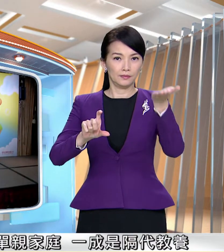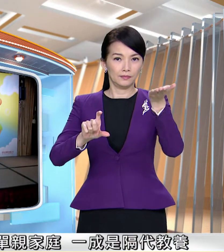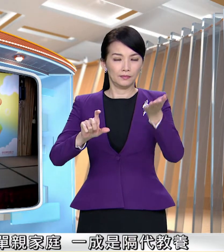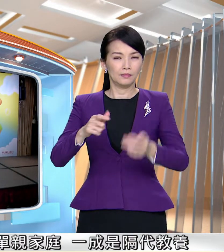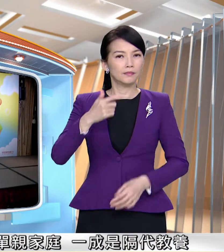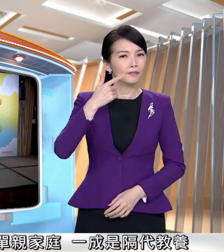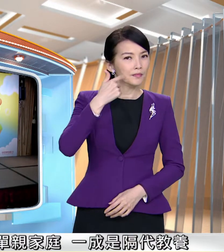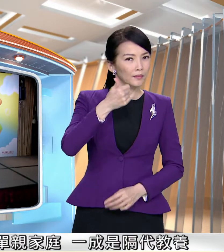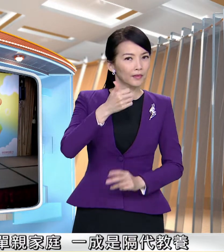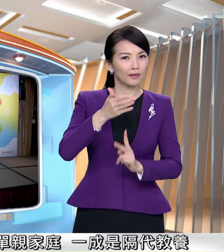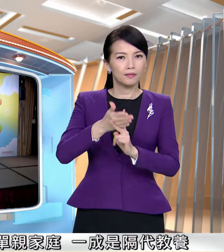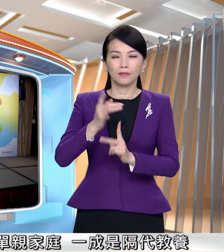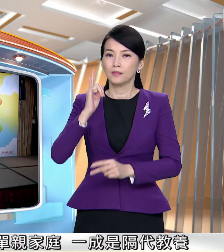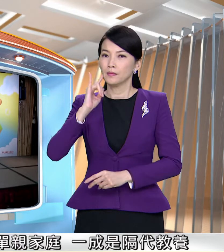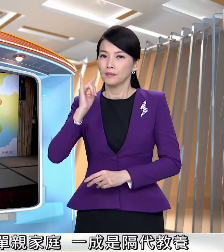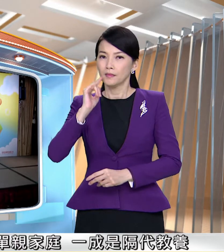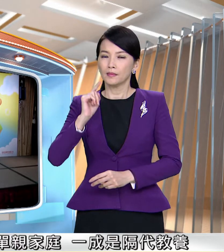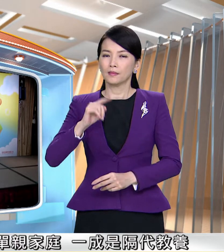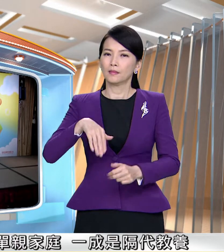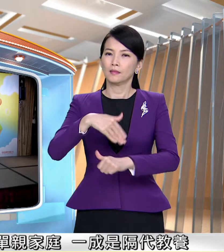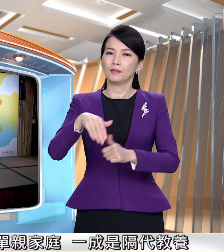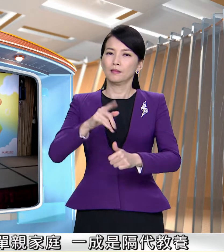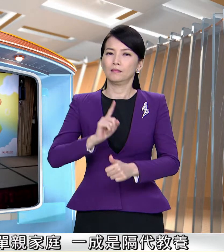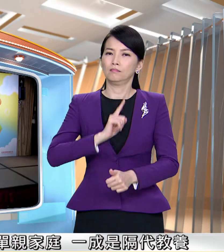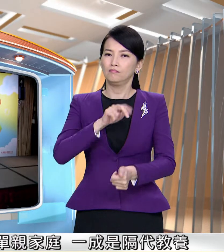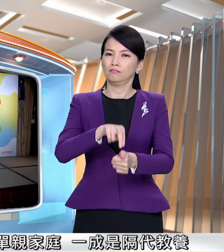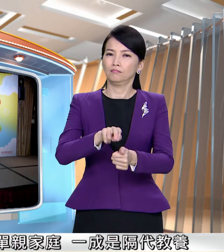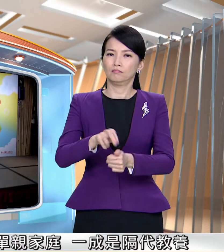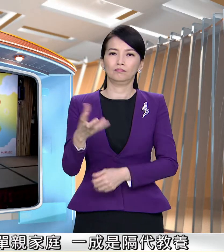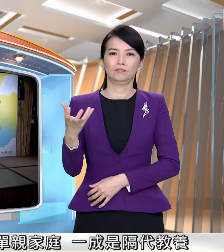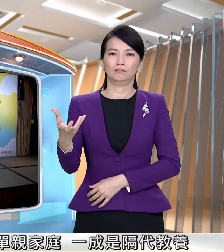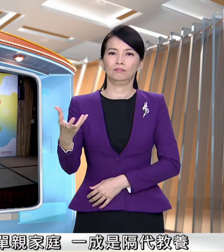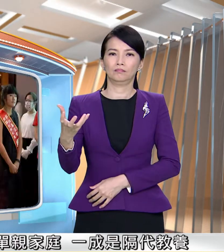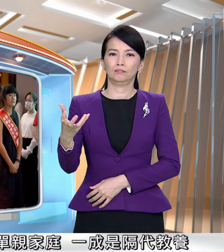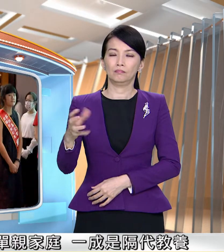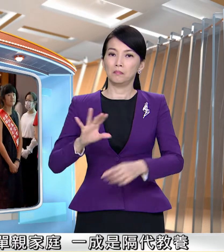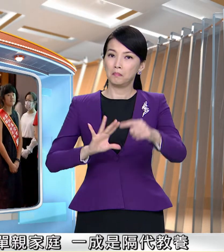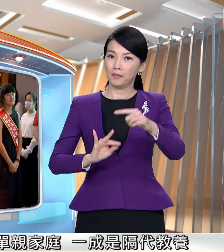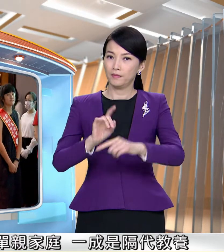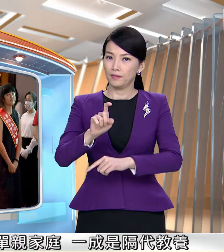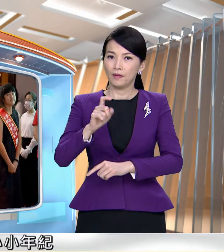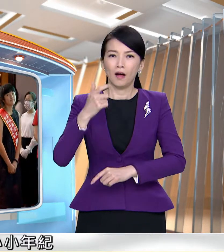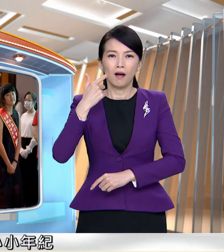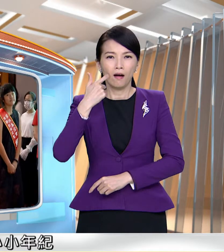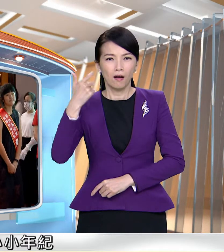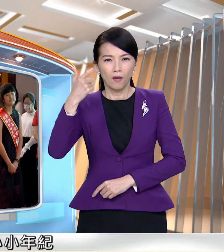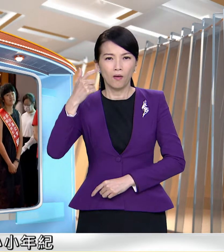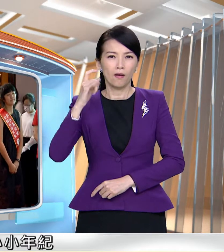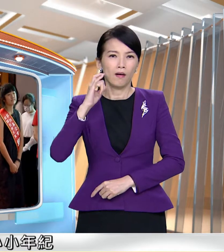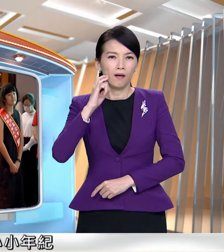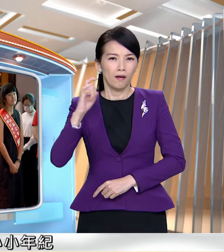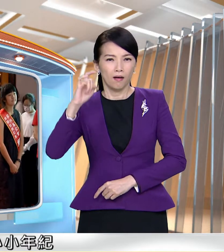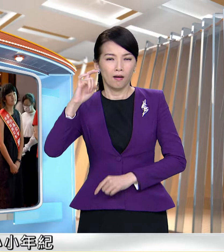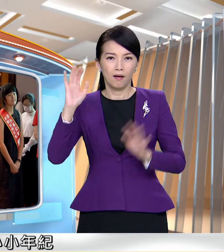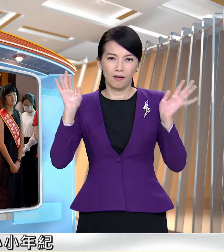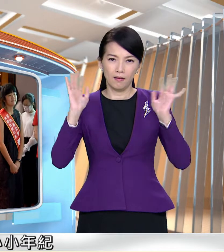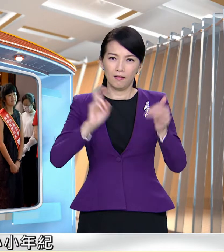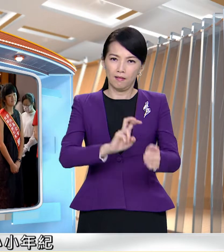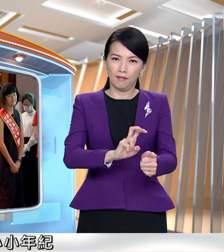60%以上是单亲家庭，有10%是隔代教养。这些儿少在